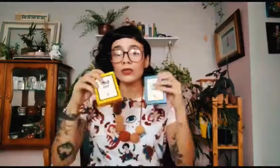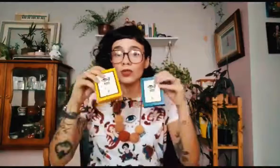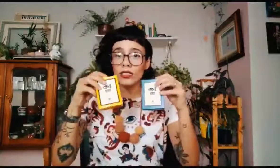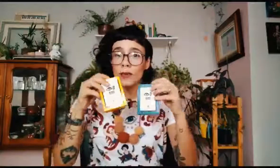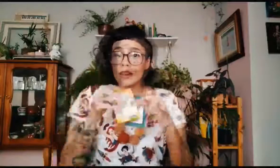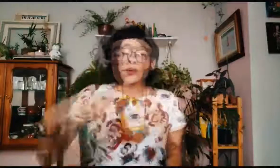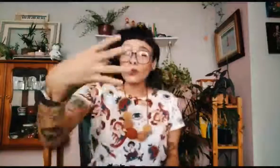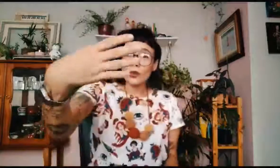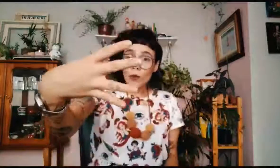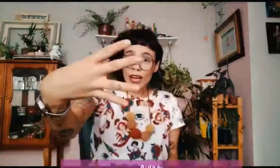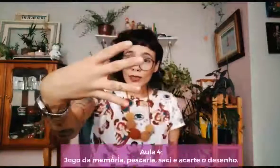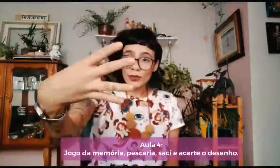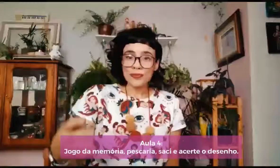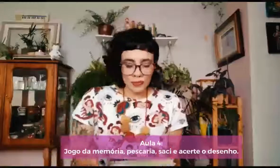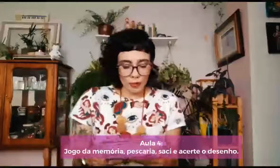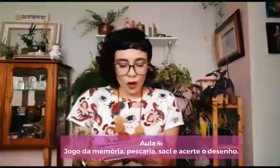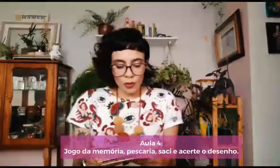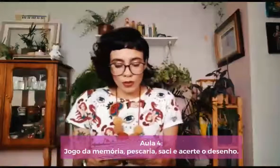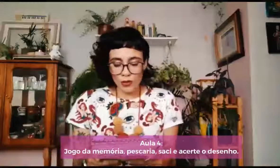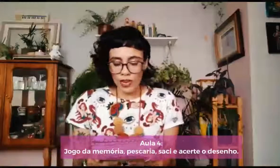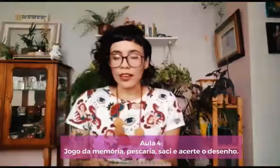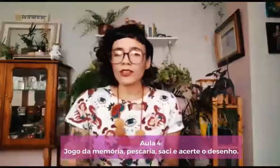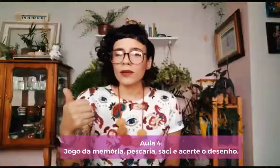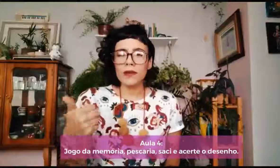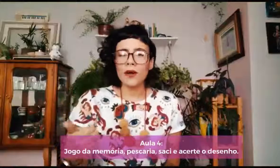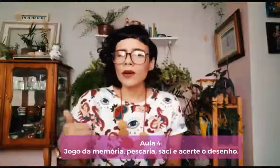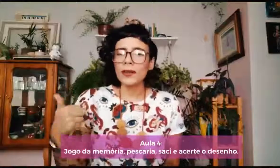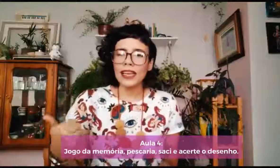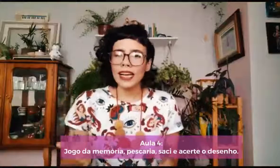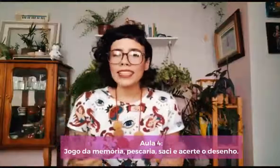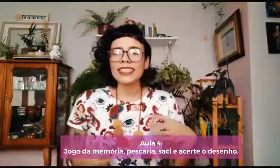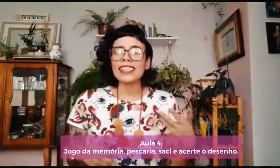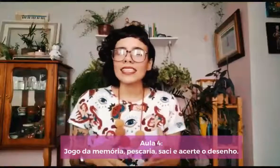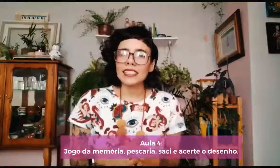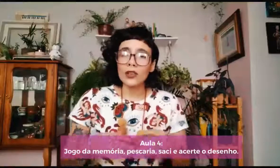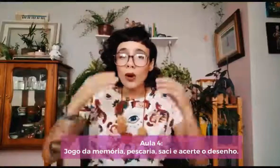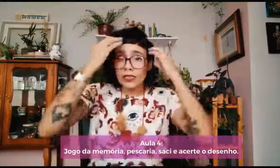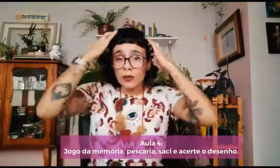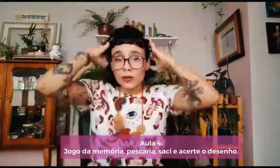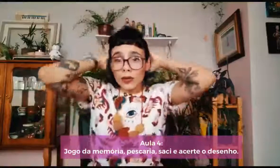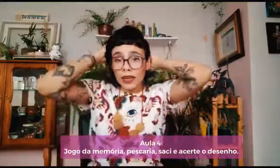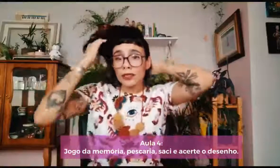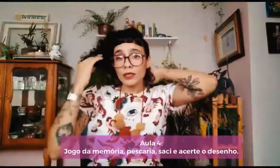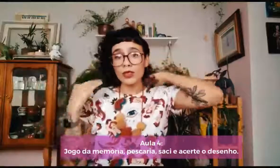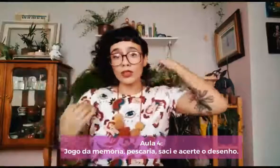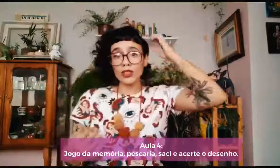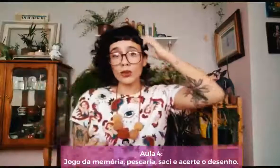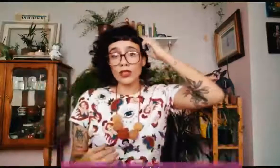dois Librários. Encontro 4, formas de jogar. Jogo da memória, pescaria, saci, quais são as metodologias lúdicas